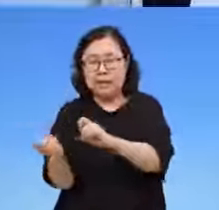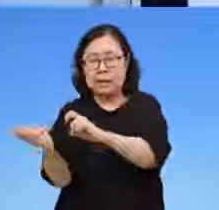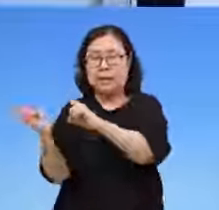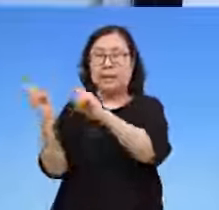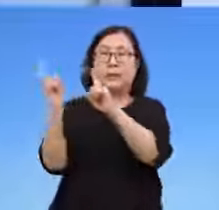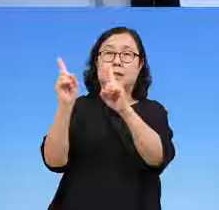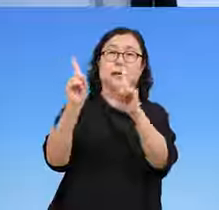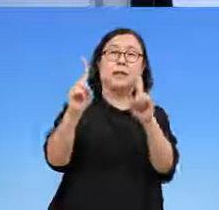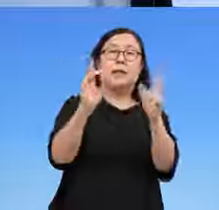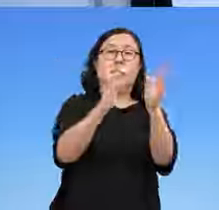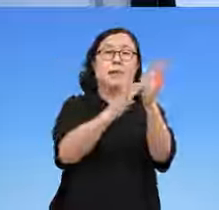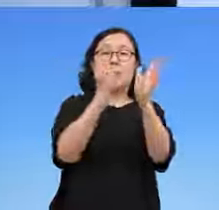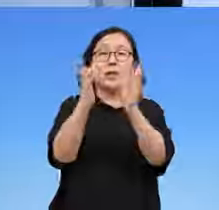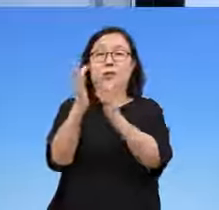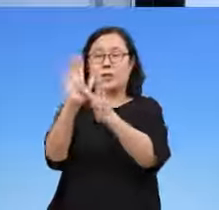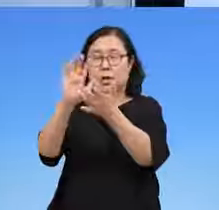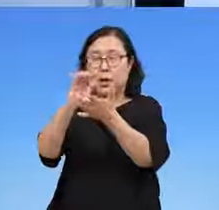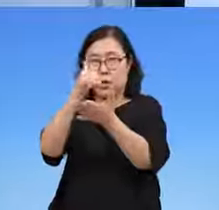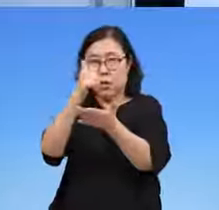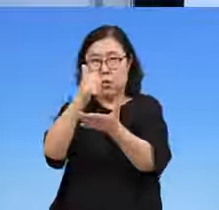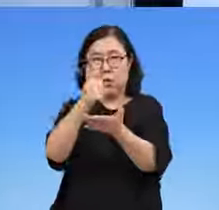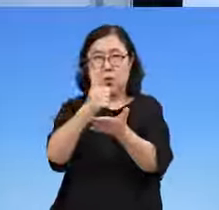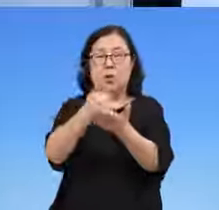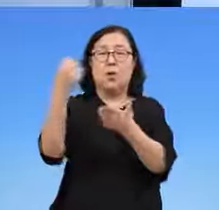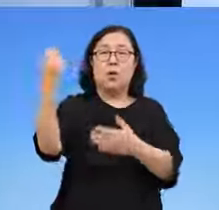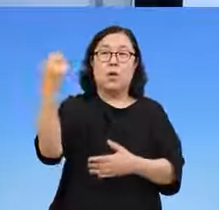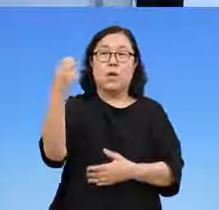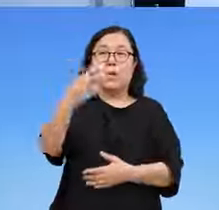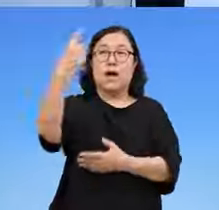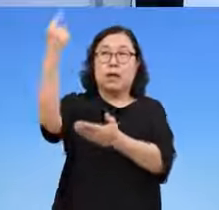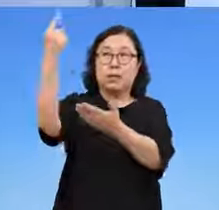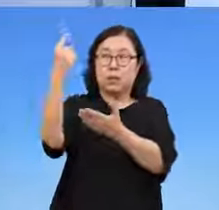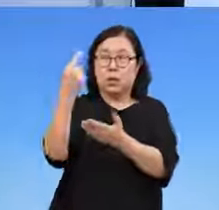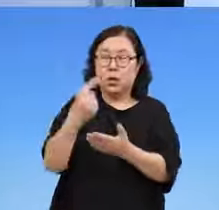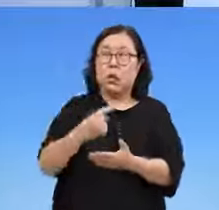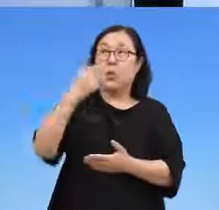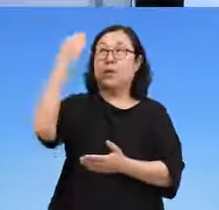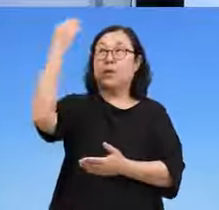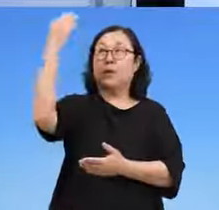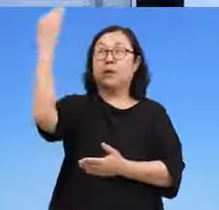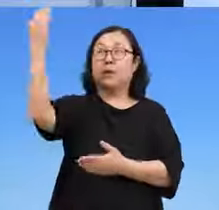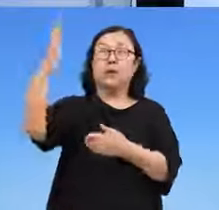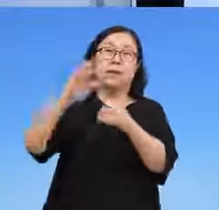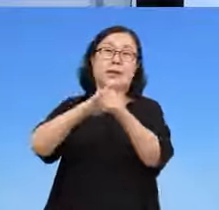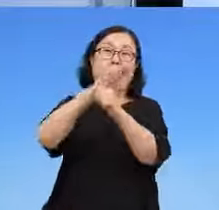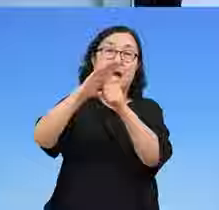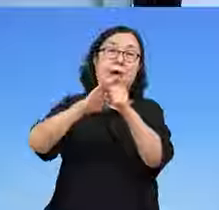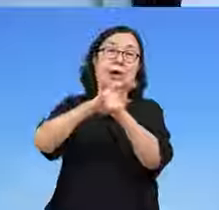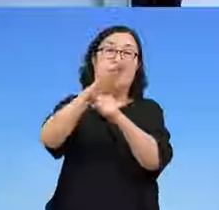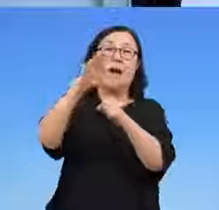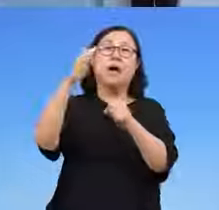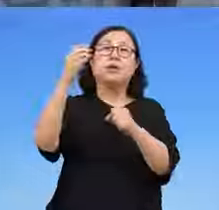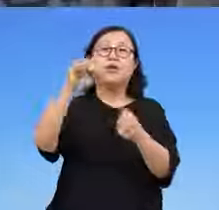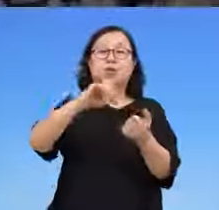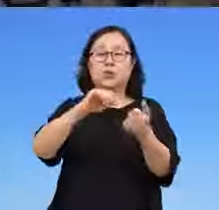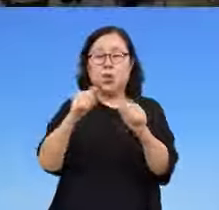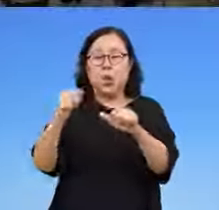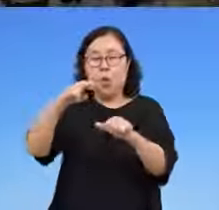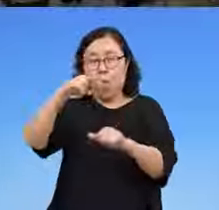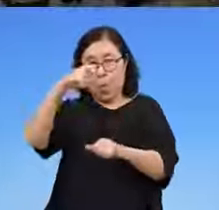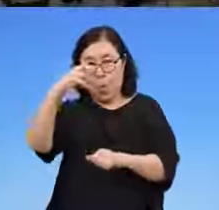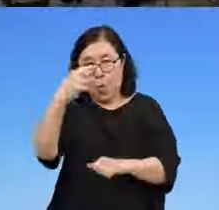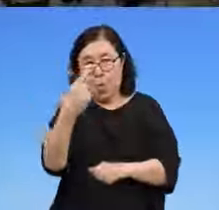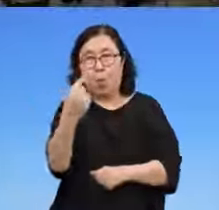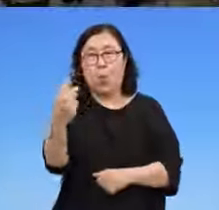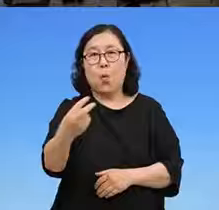날 위해 다시 사신 예수 그리스도 다시 오실 그 사랑, 그